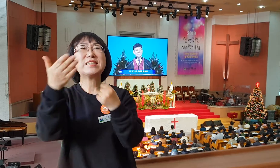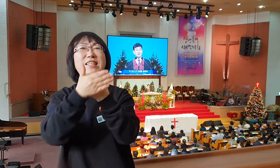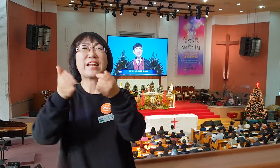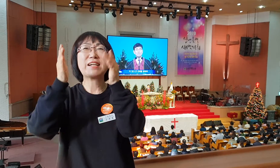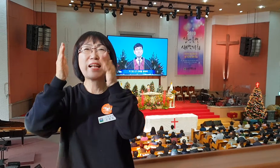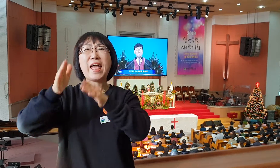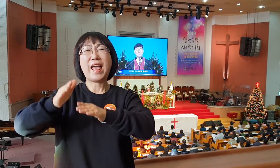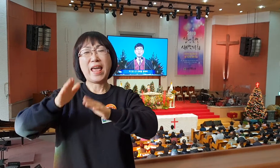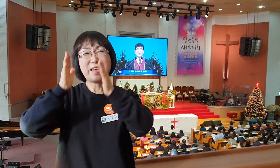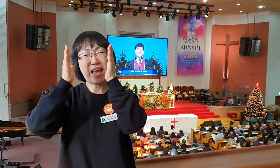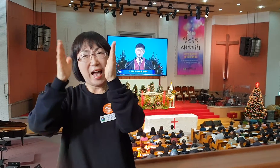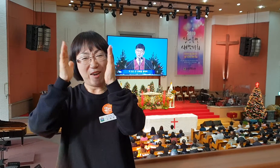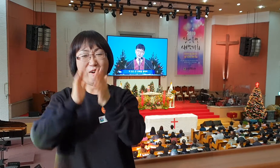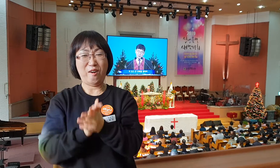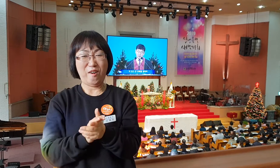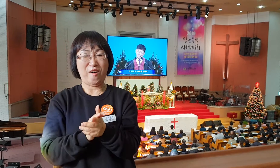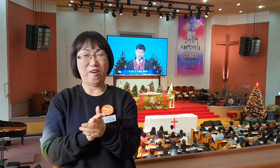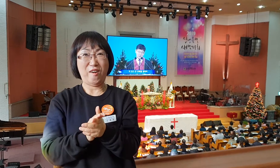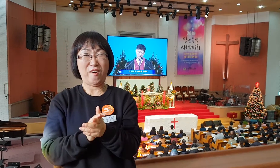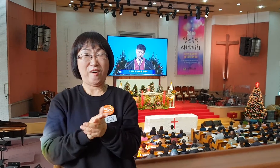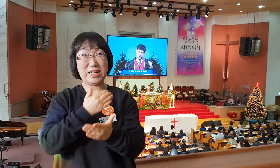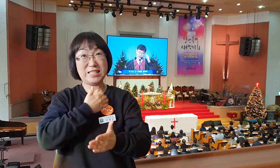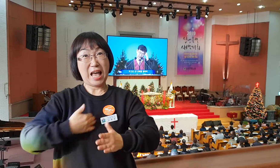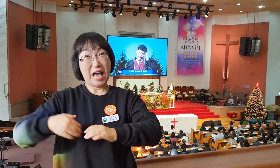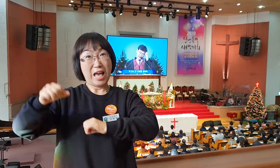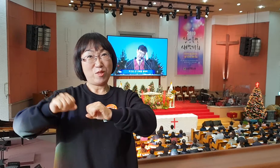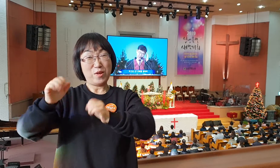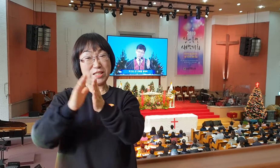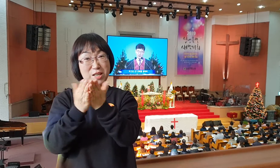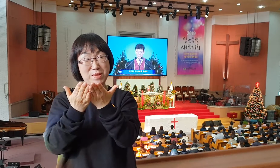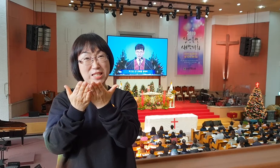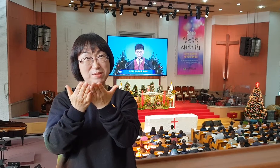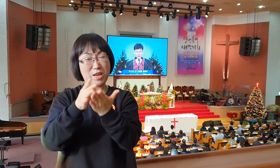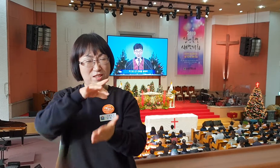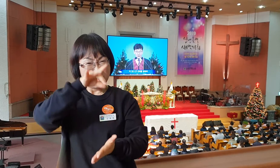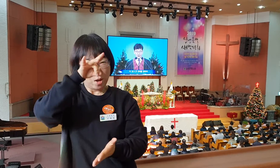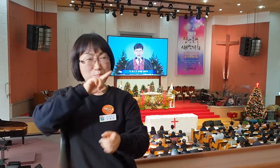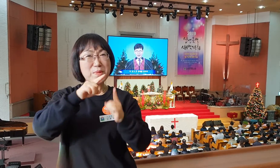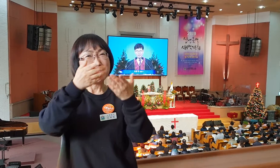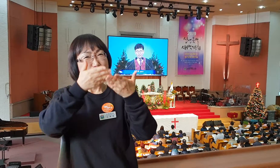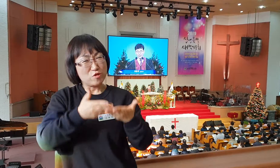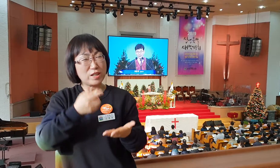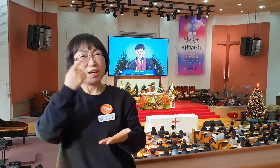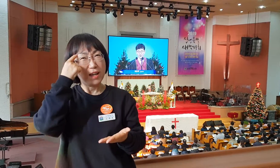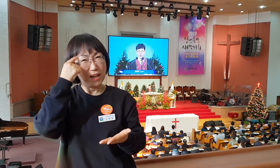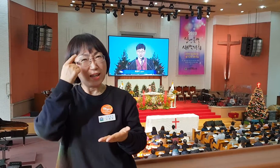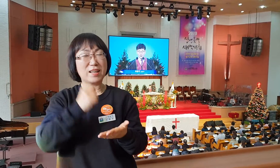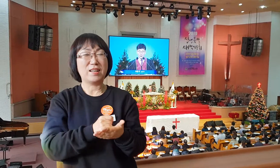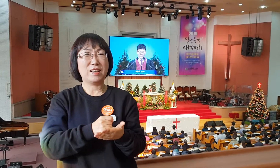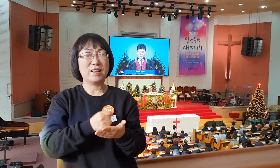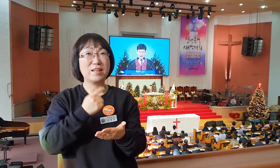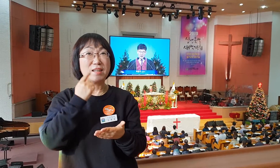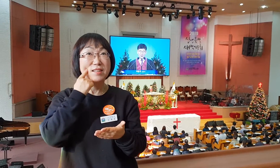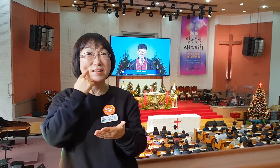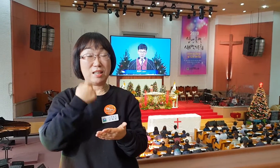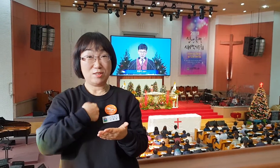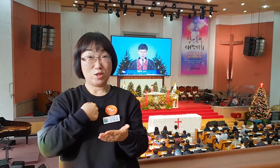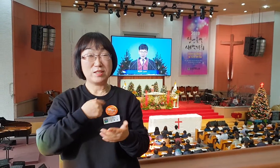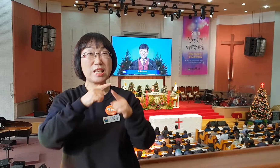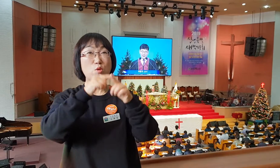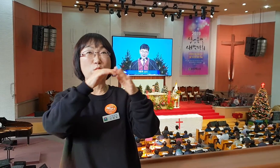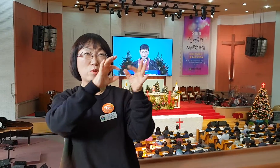향하여입니다. 왜 4등전 말씀을 이 산의 첫머리에 우리에게 주셨을까? 저는 이